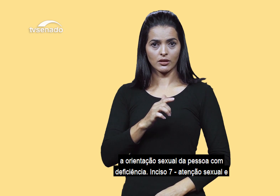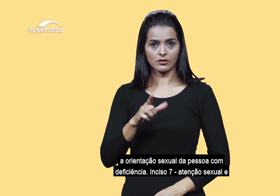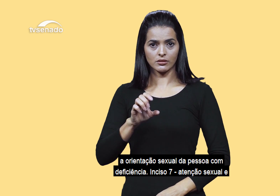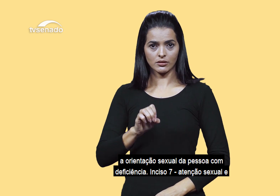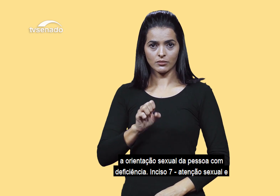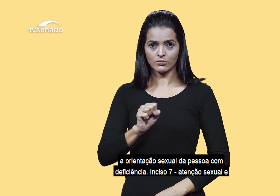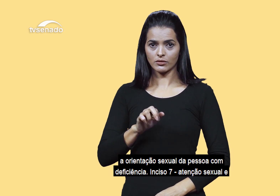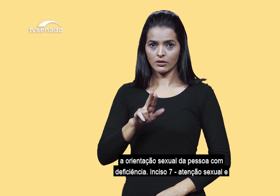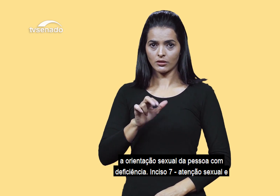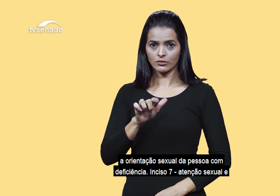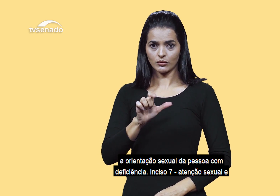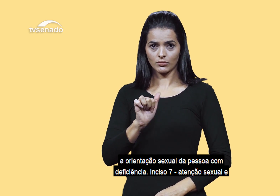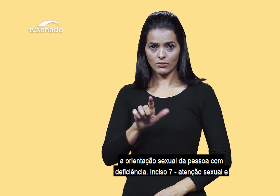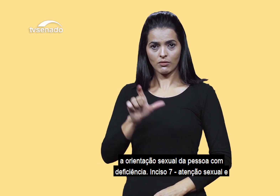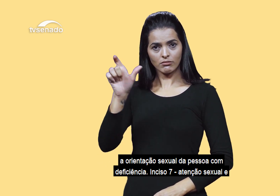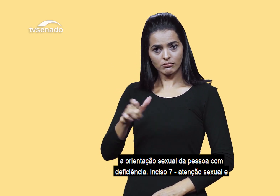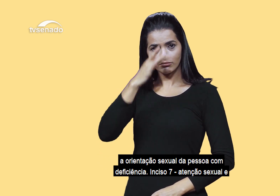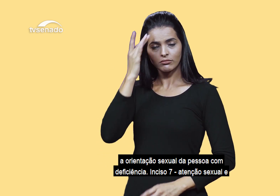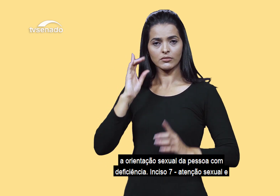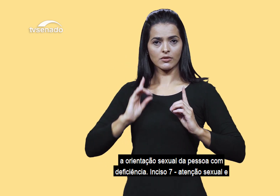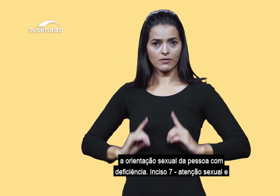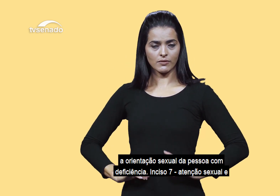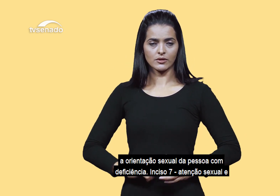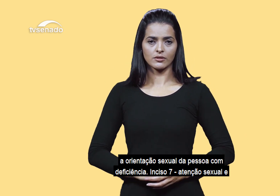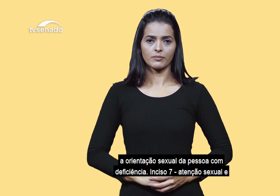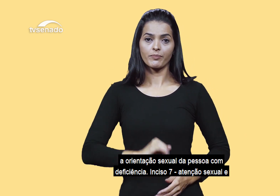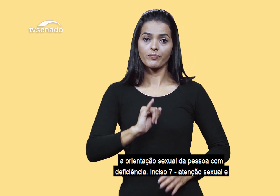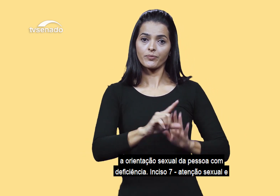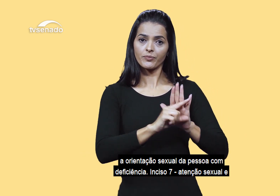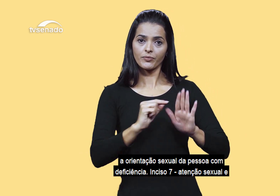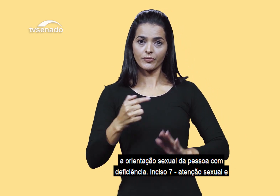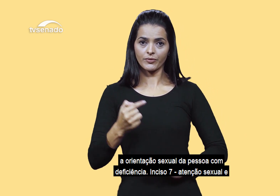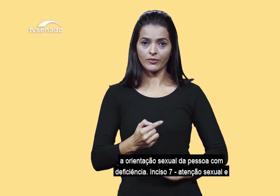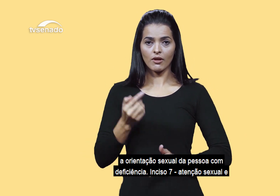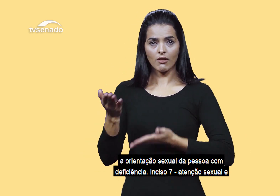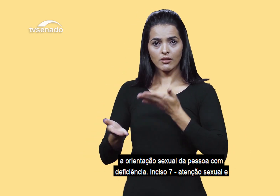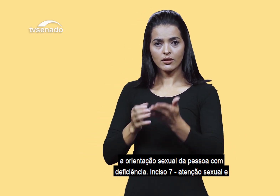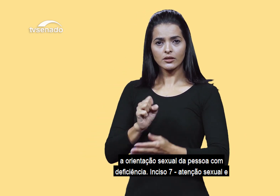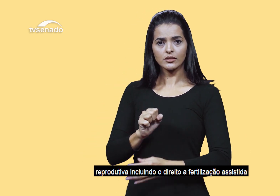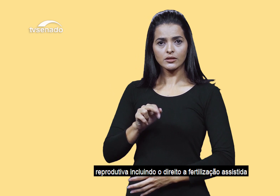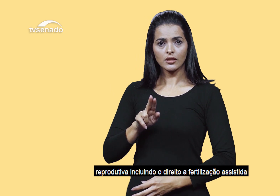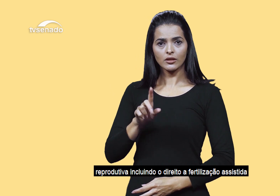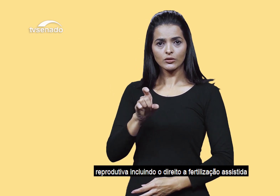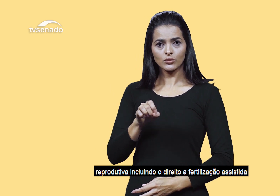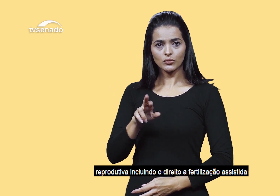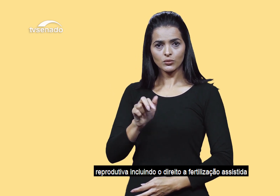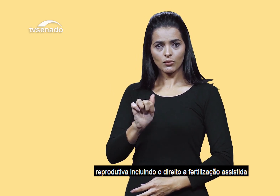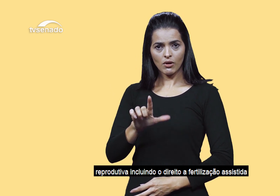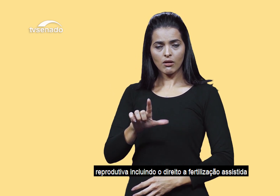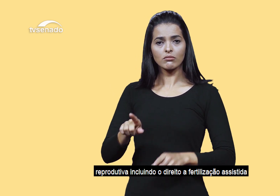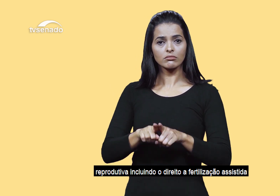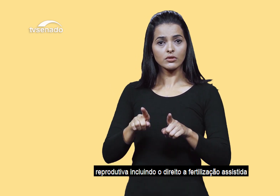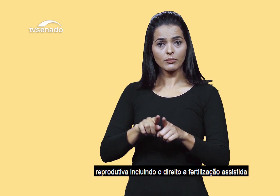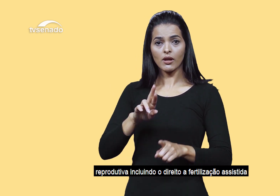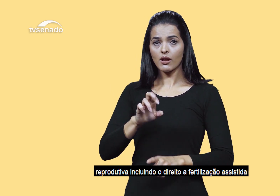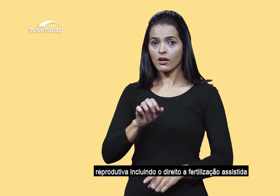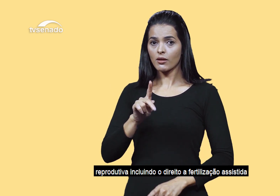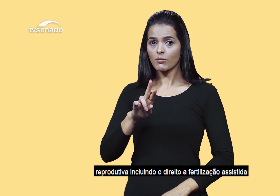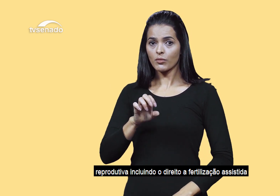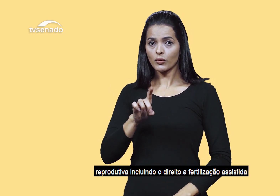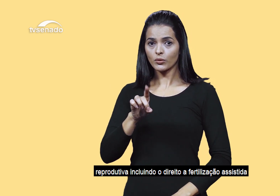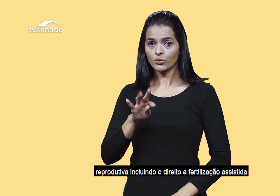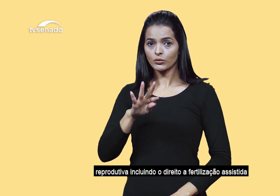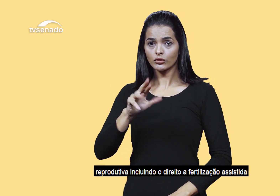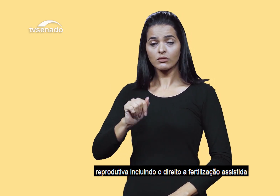pessoa com deficiência. Inciso 7º. Atenção sexual e reprodutiva, incluindo o